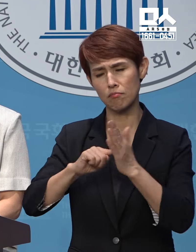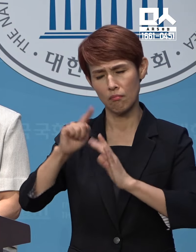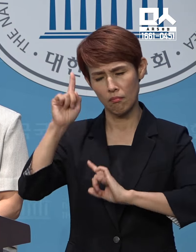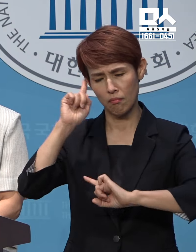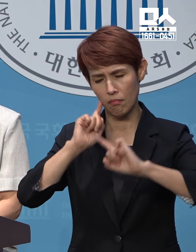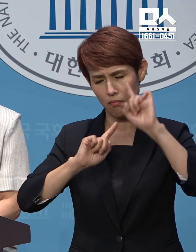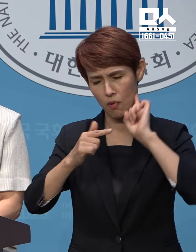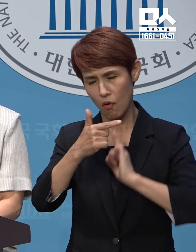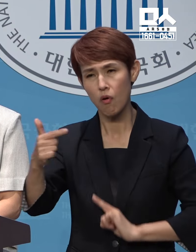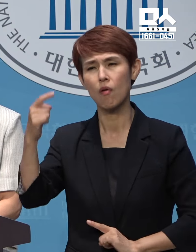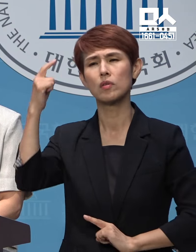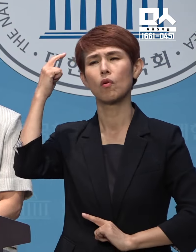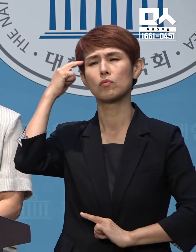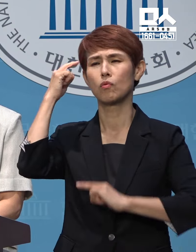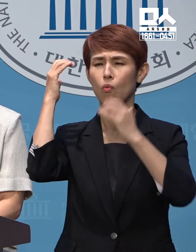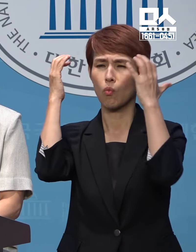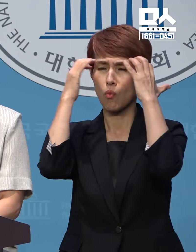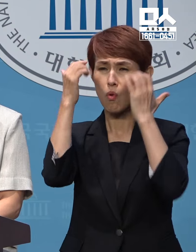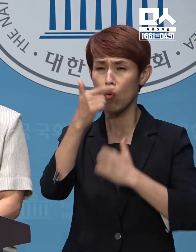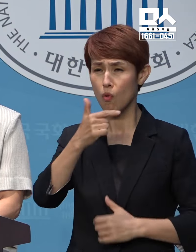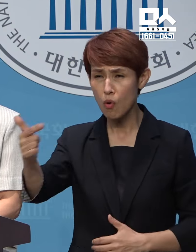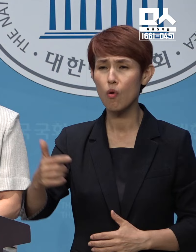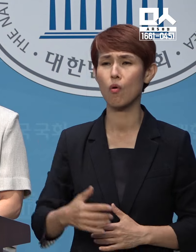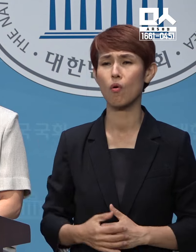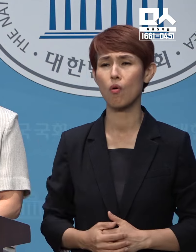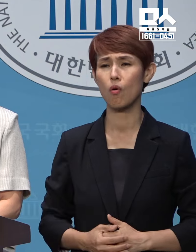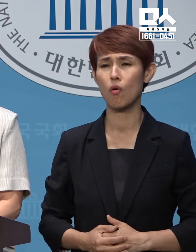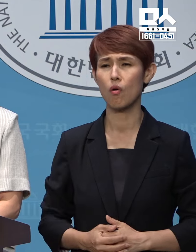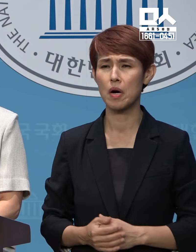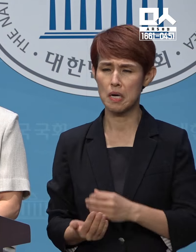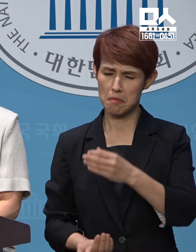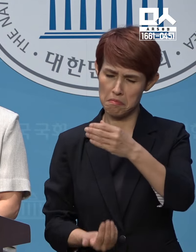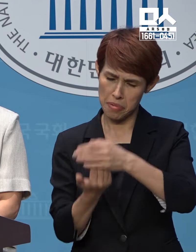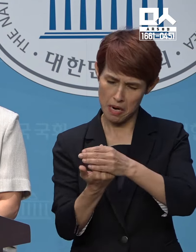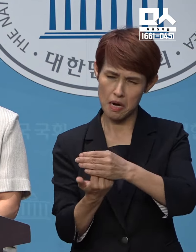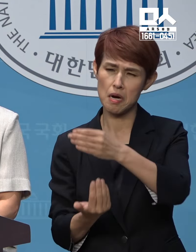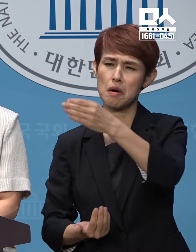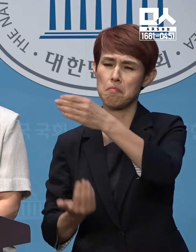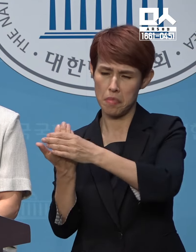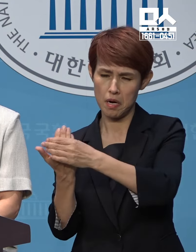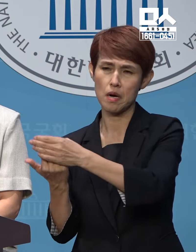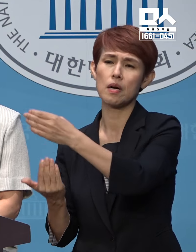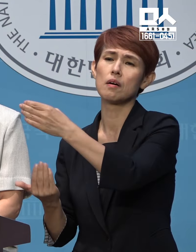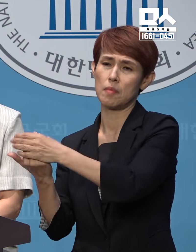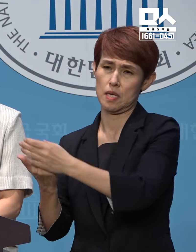상처와 정신적 고통을 남기는 일들이 끊임없이 이어지고 있습니다.